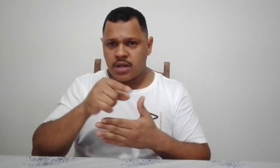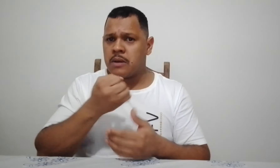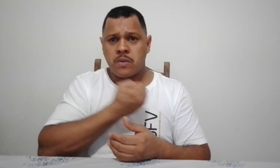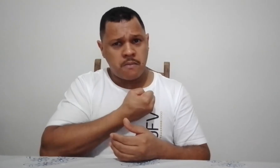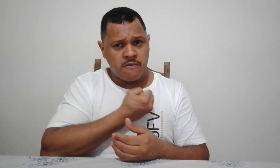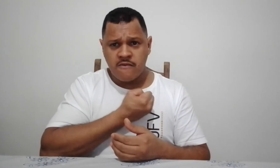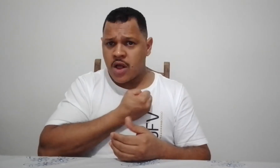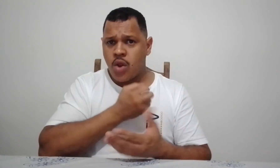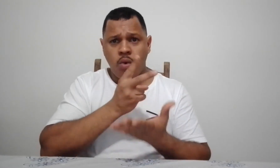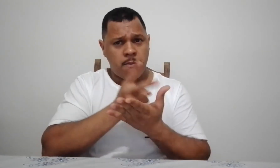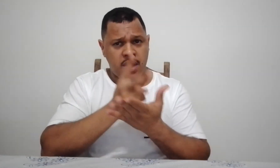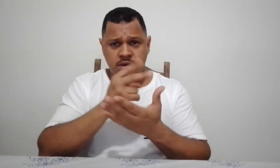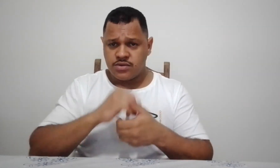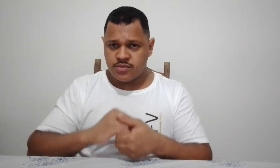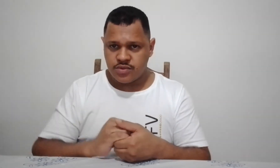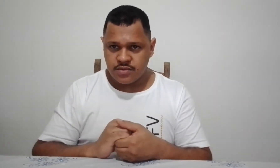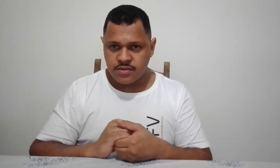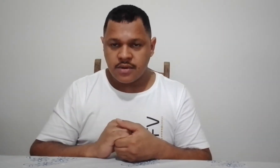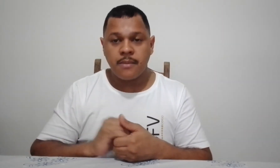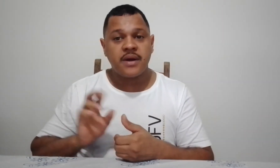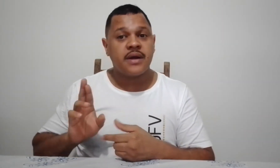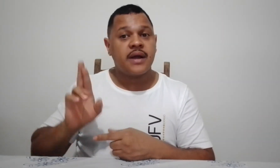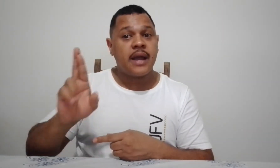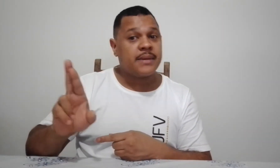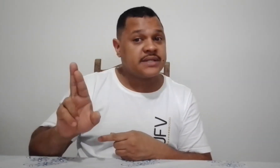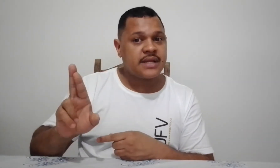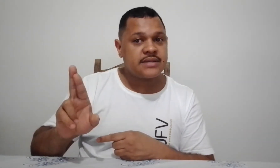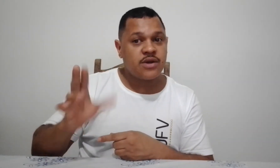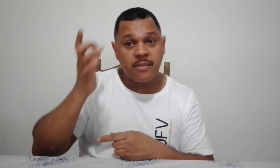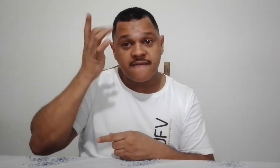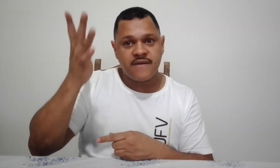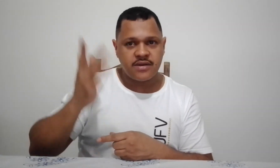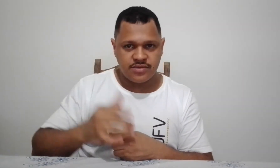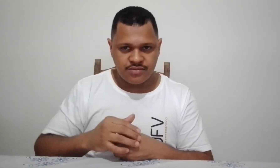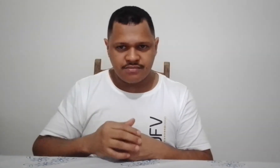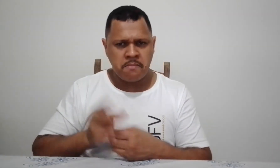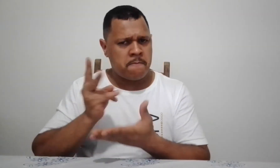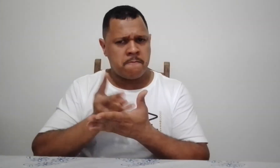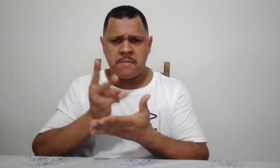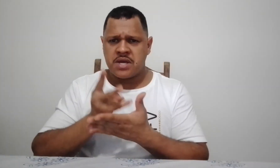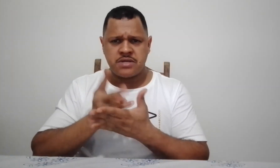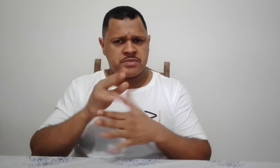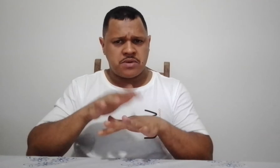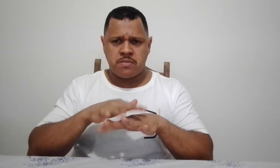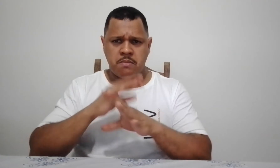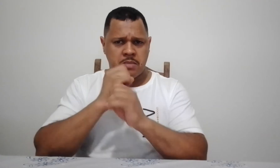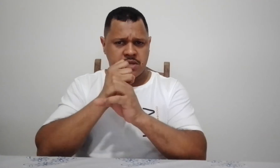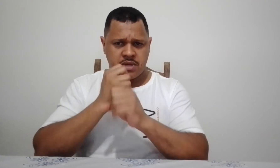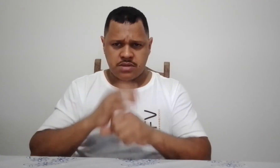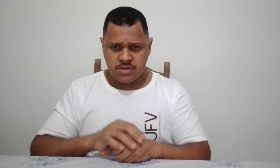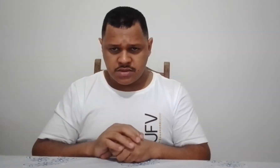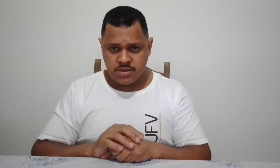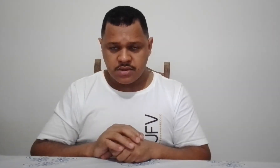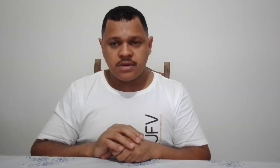mesmo sinal, só que com uma representação diferente. É a mesma conta. Agora, com senoide, ficaria bem mais